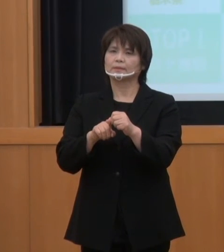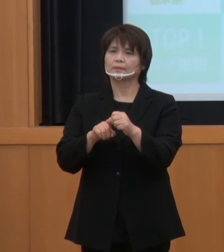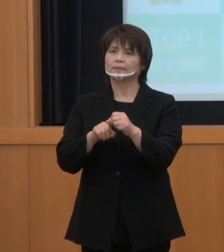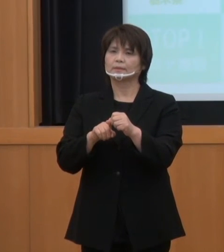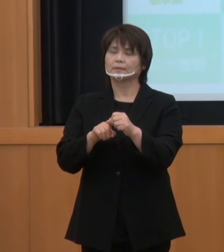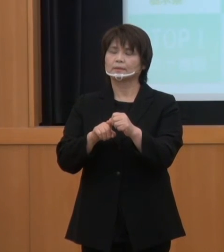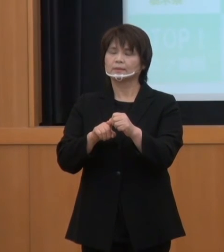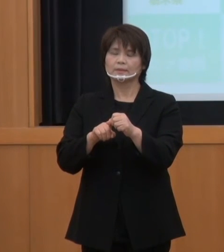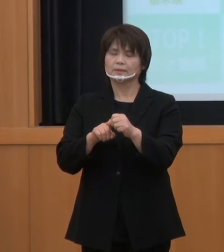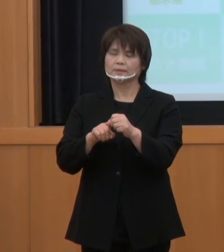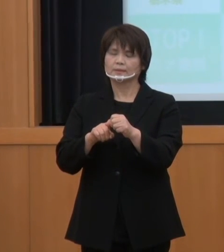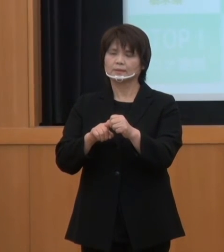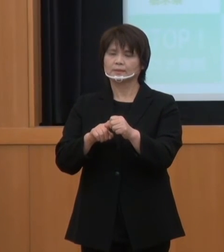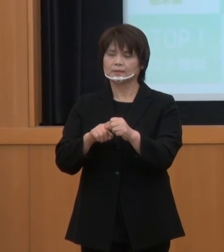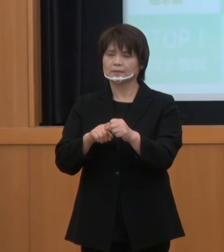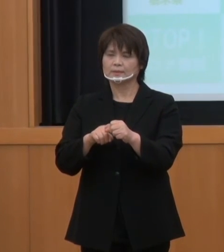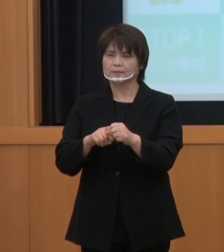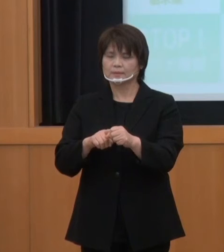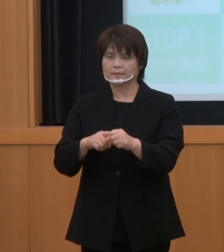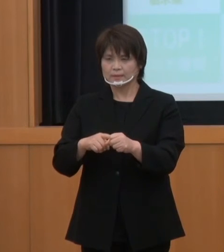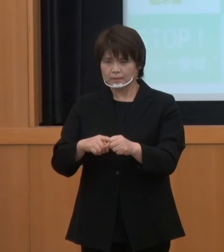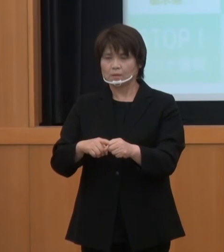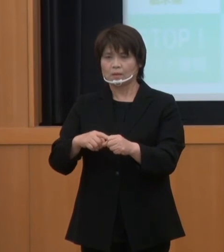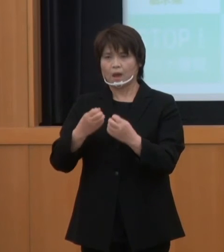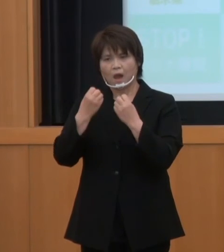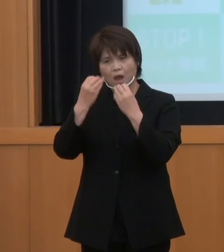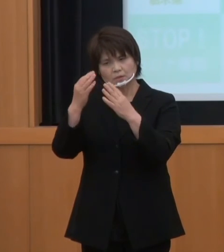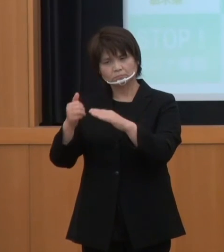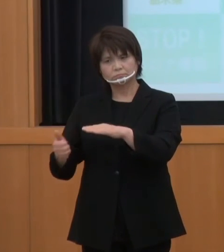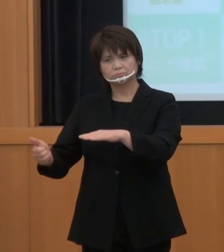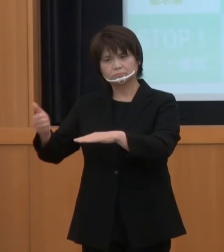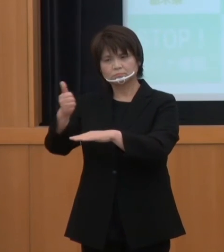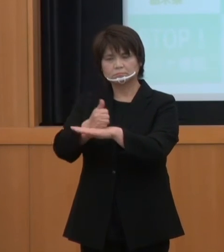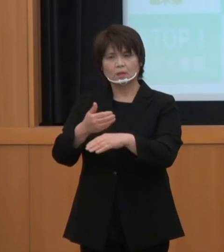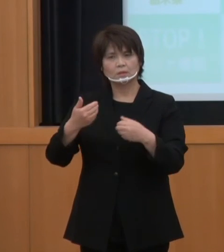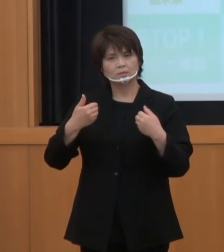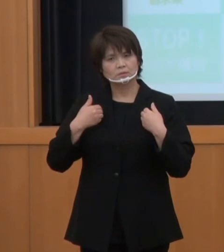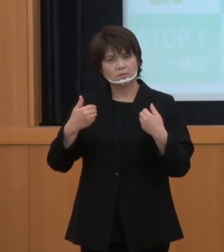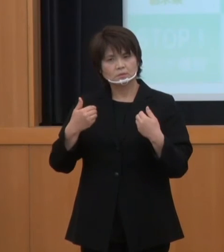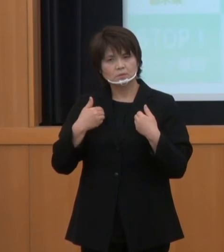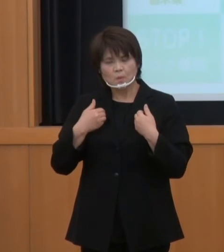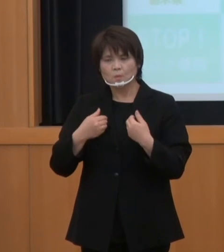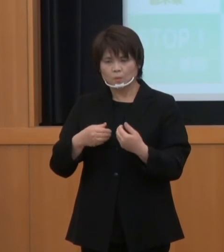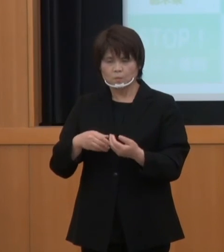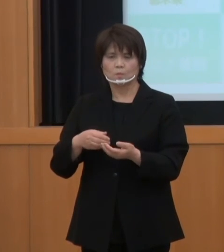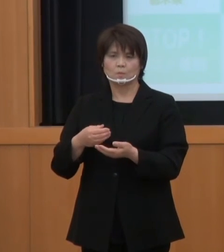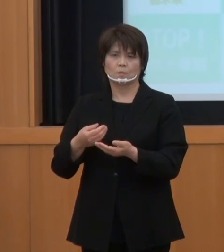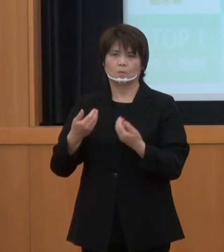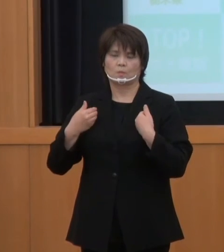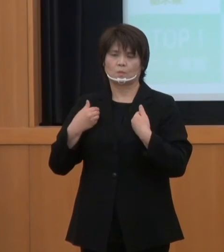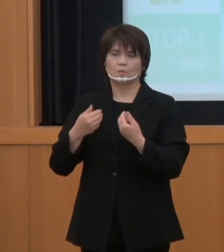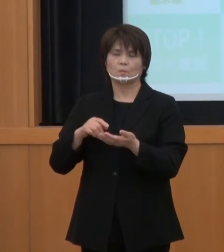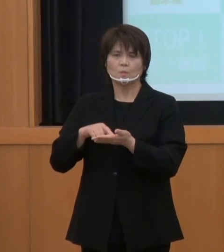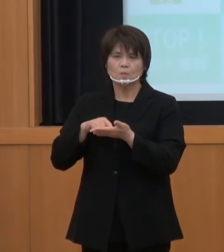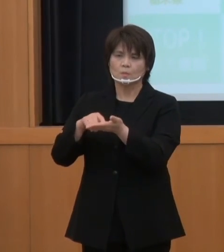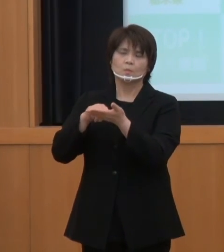新しい人にリーダーを担ってほしいという要請活動につながっていった。それ